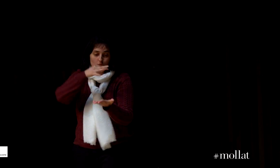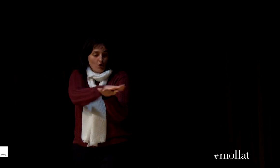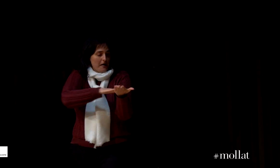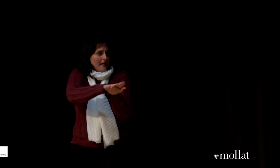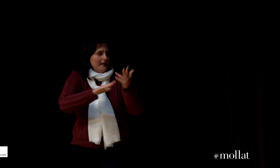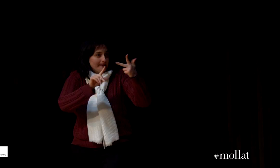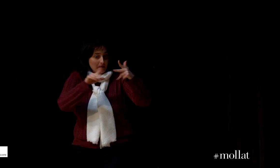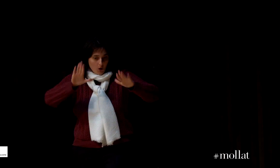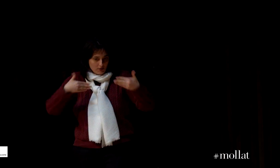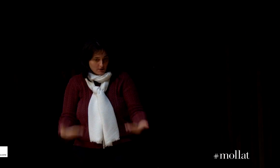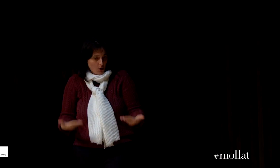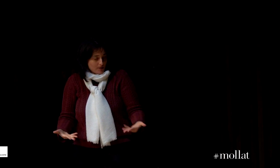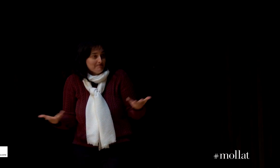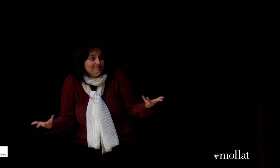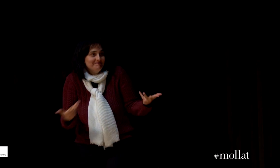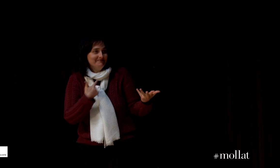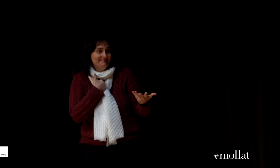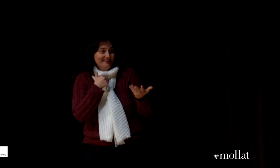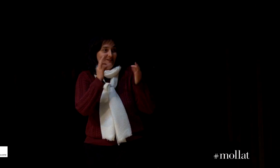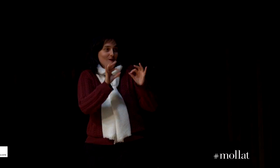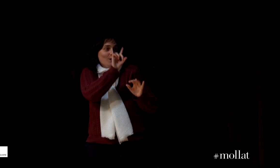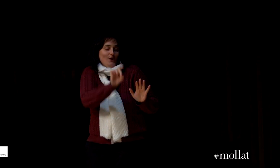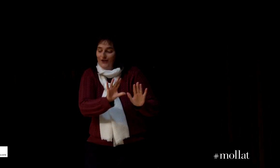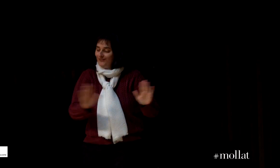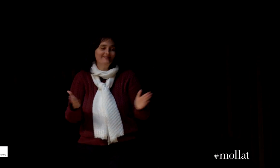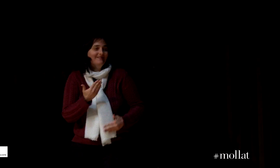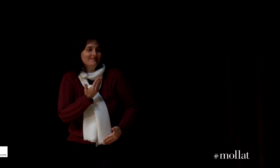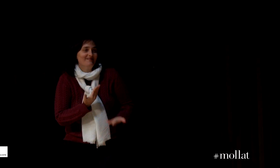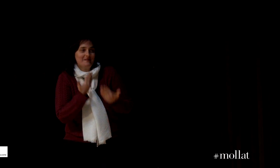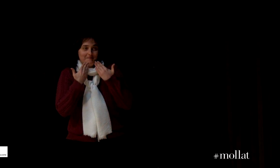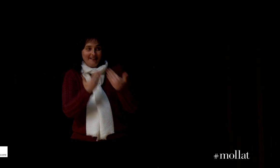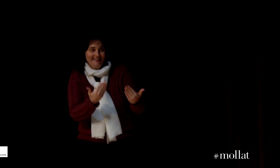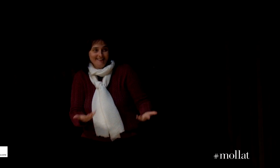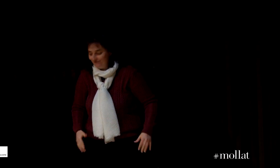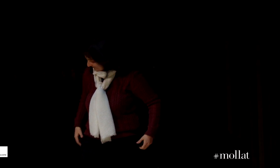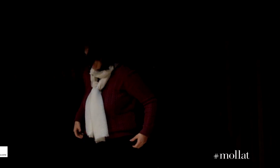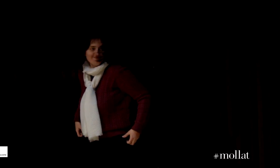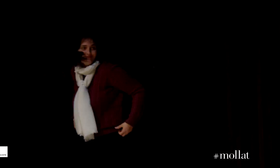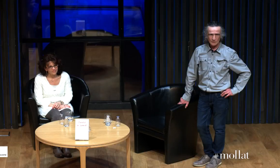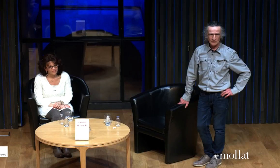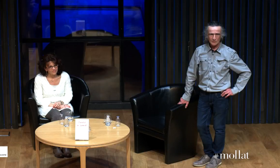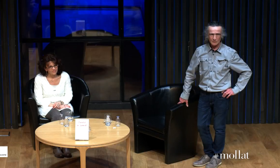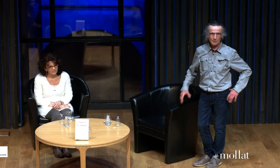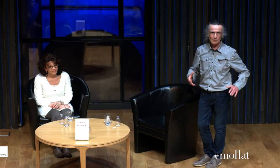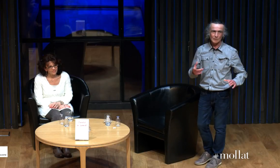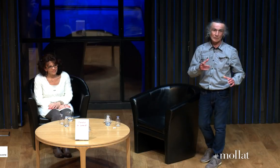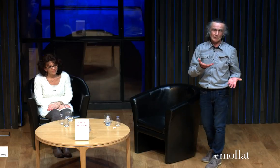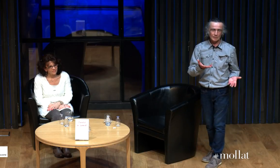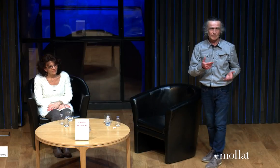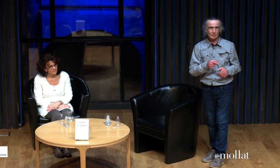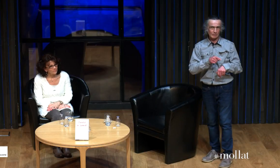reconnue, et vous souhaitiez aussi qu'elle soit visible. Alors, la question, c'est le résultat actuel à cette